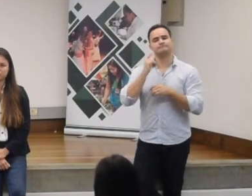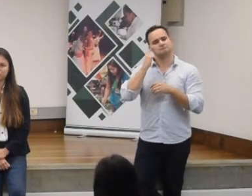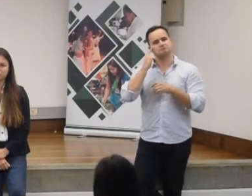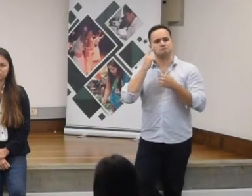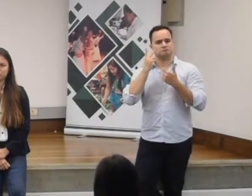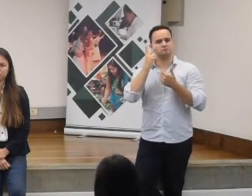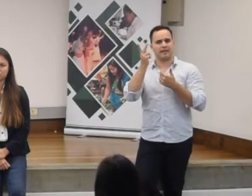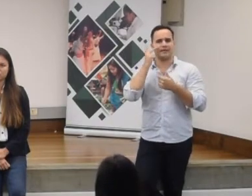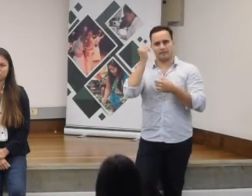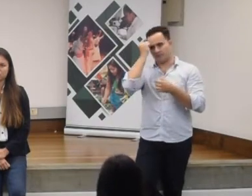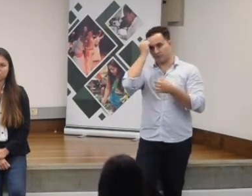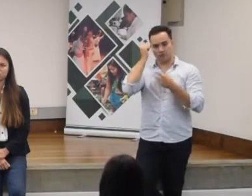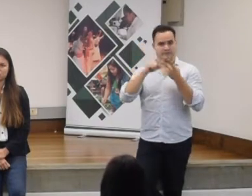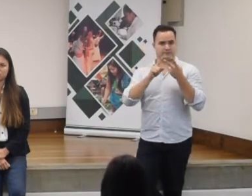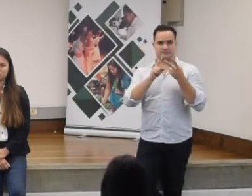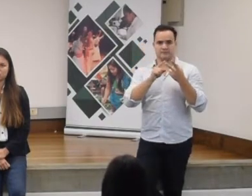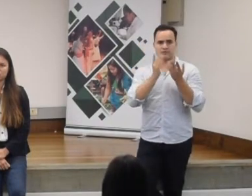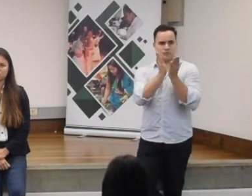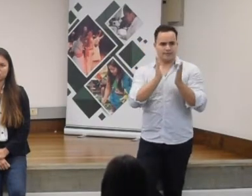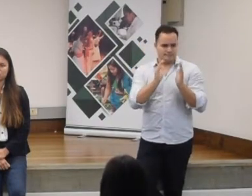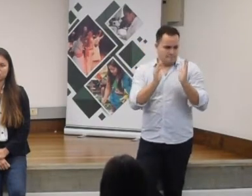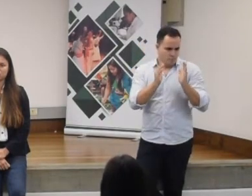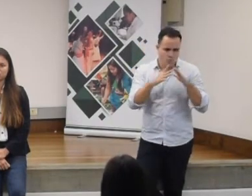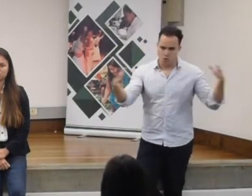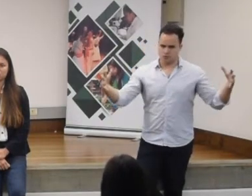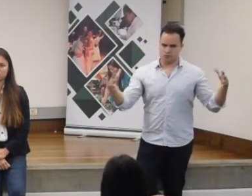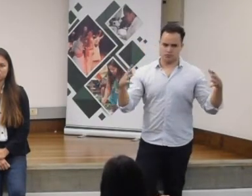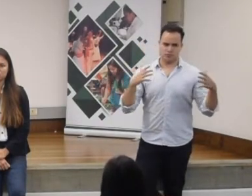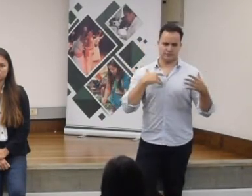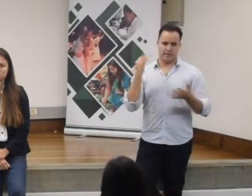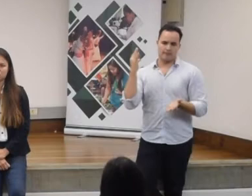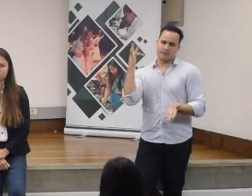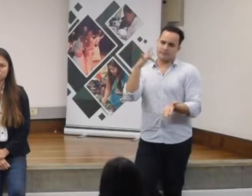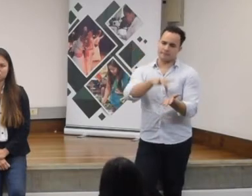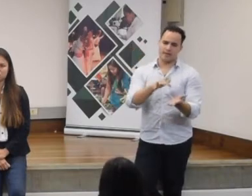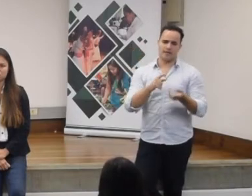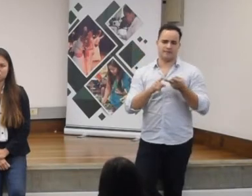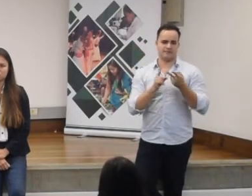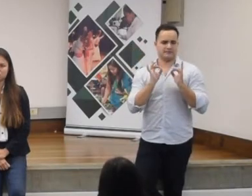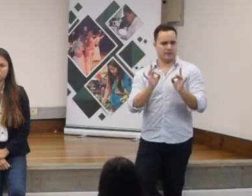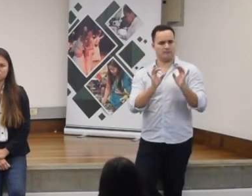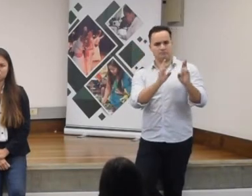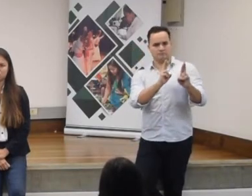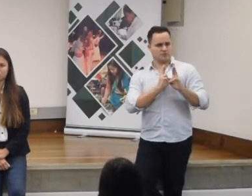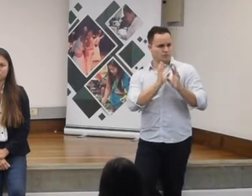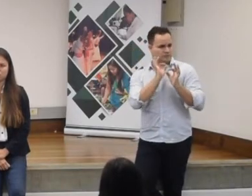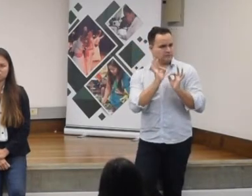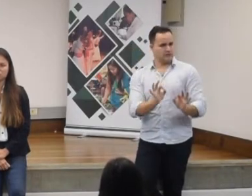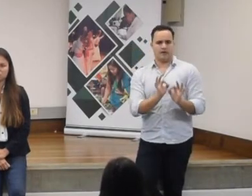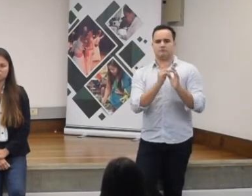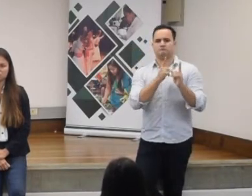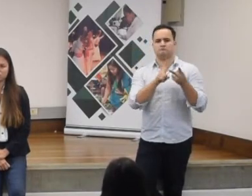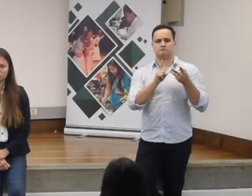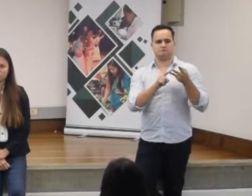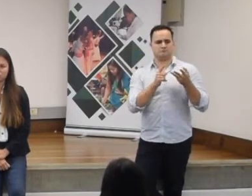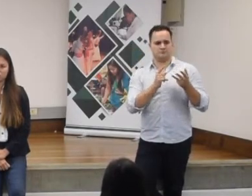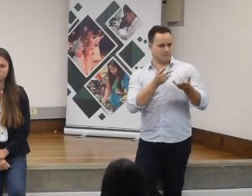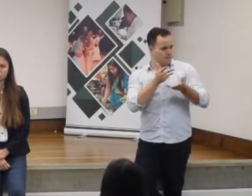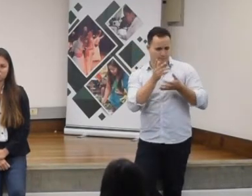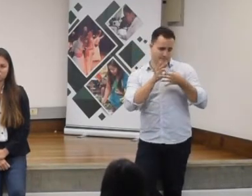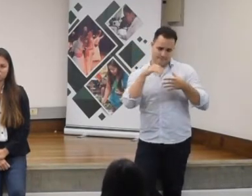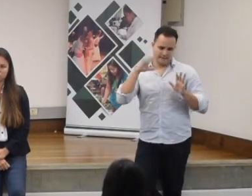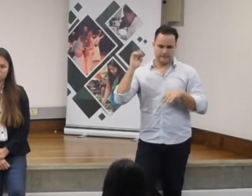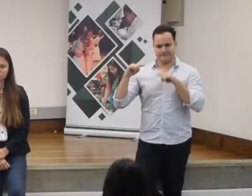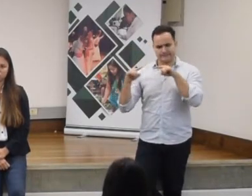de colectivos gigantes que también son los primeros acudientes, primeros respondientes también ante muchas de esas acciones, no